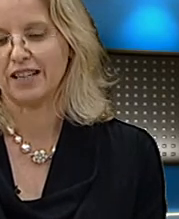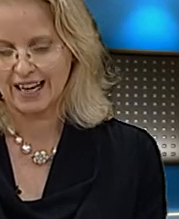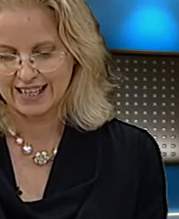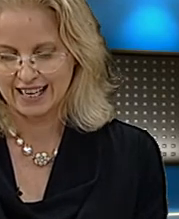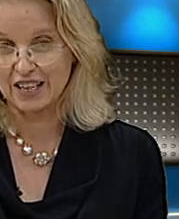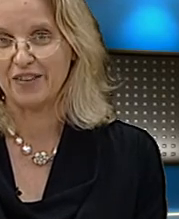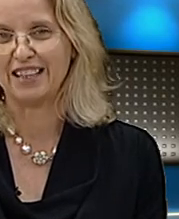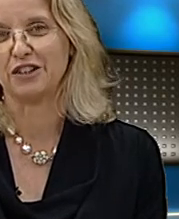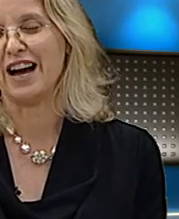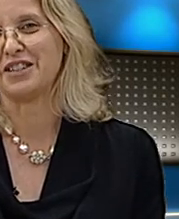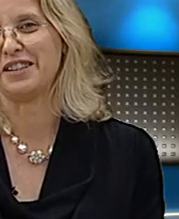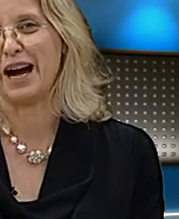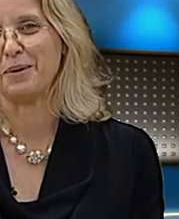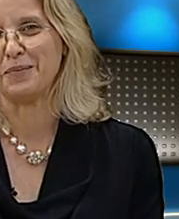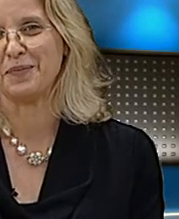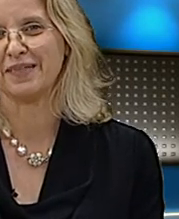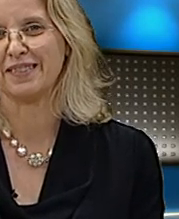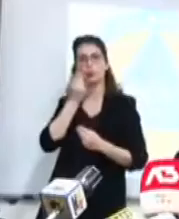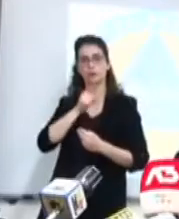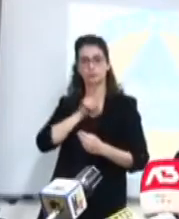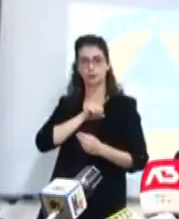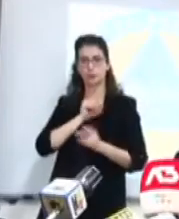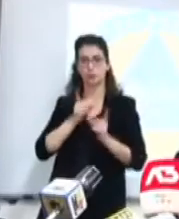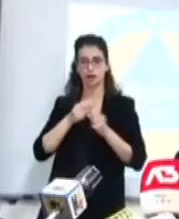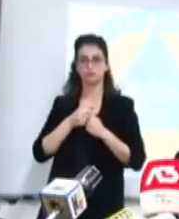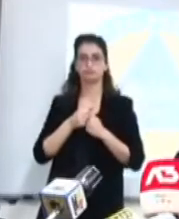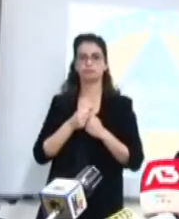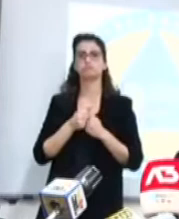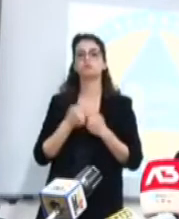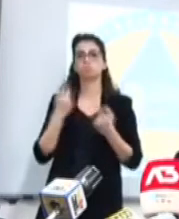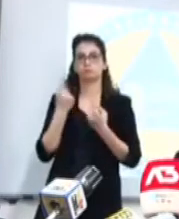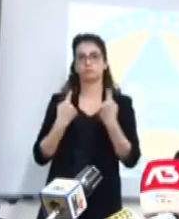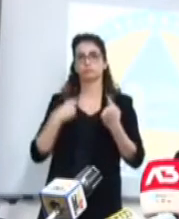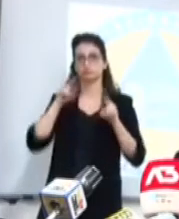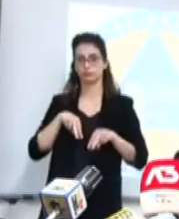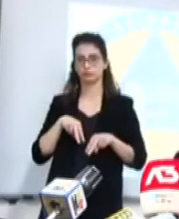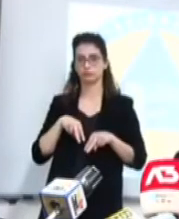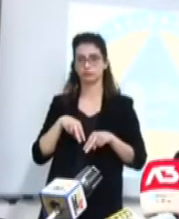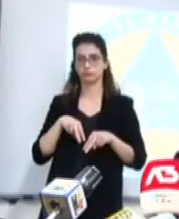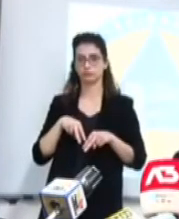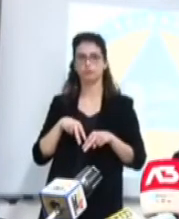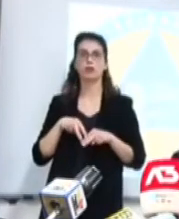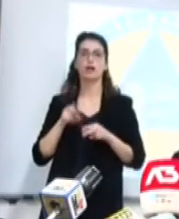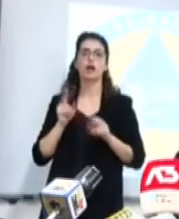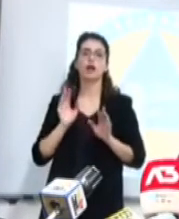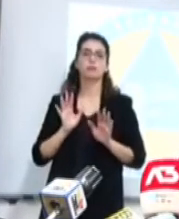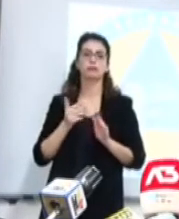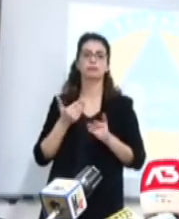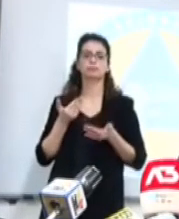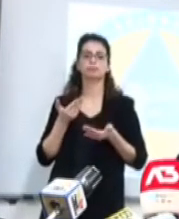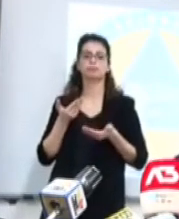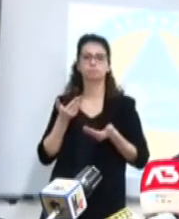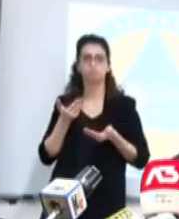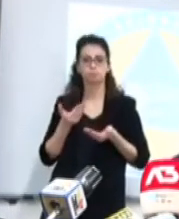la seconda casa in veneto ascoltiamo trovando questo aspetto però lo valutiamo soppesando lo 20mila